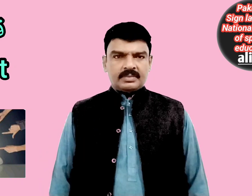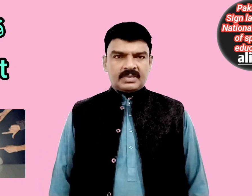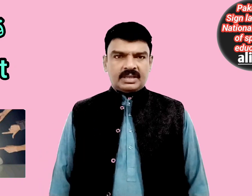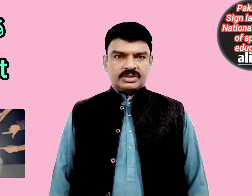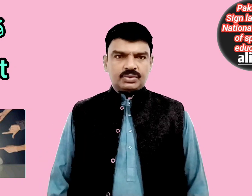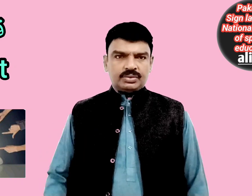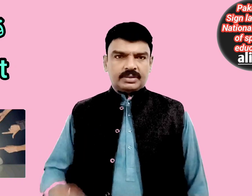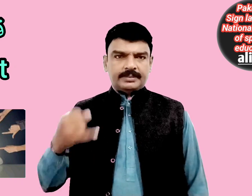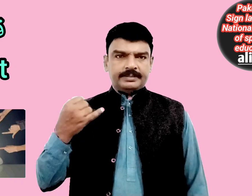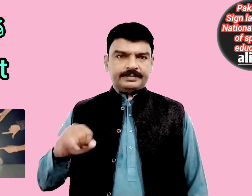قصور